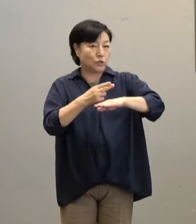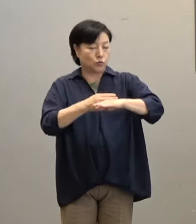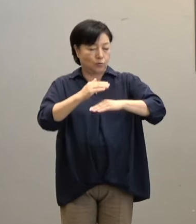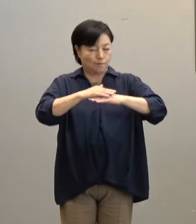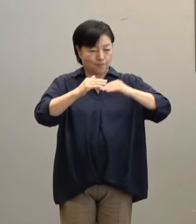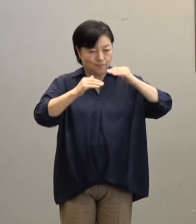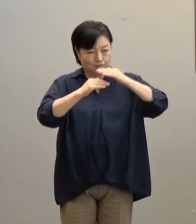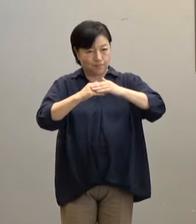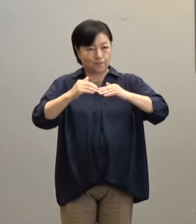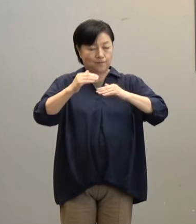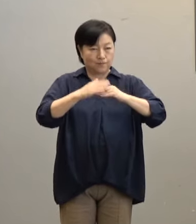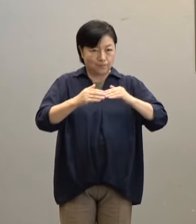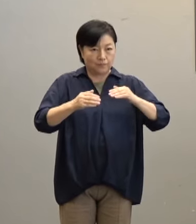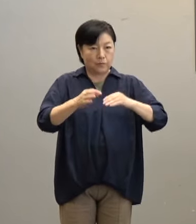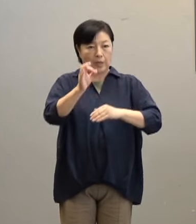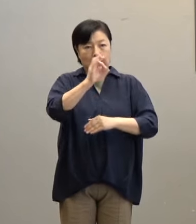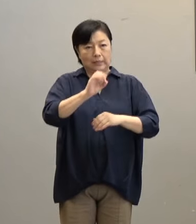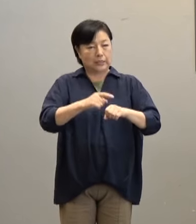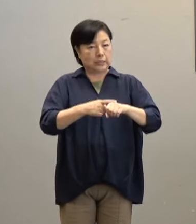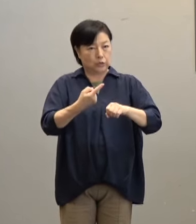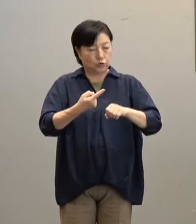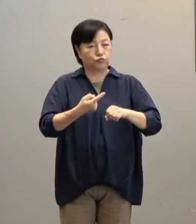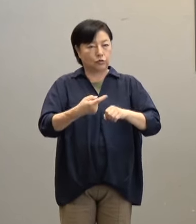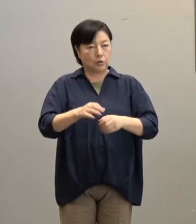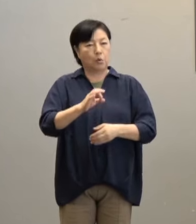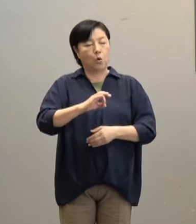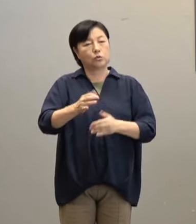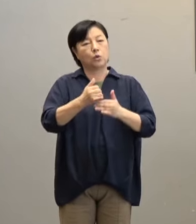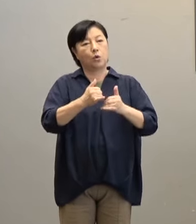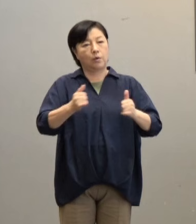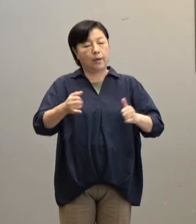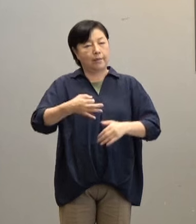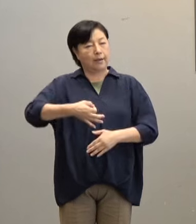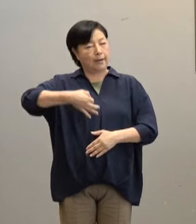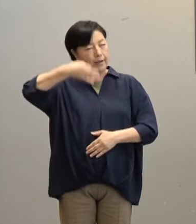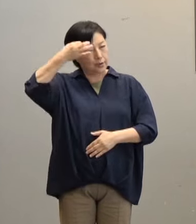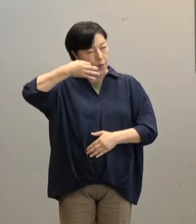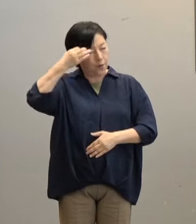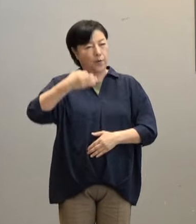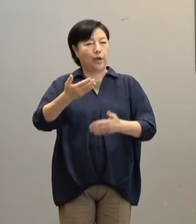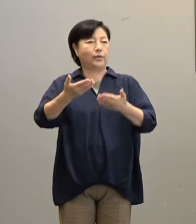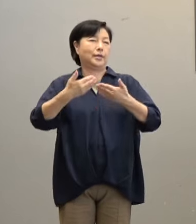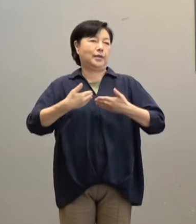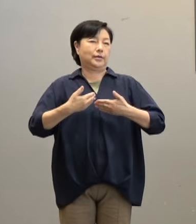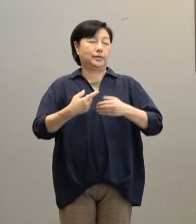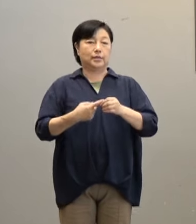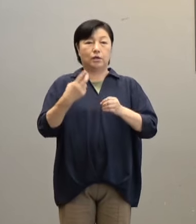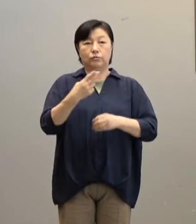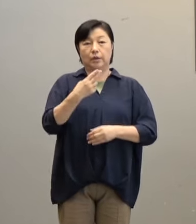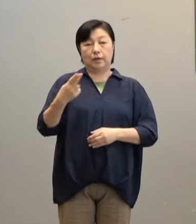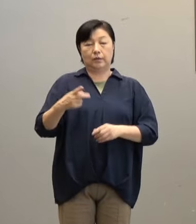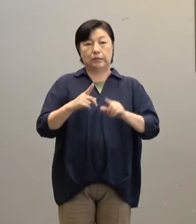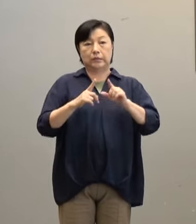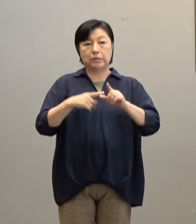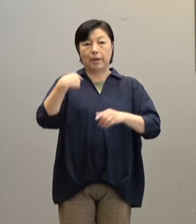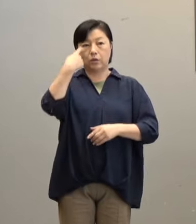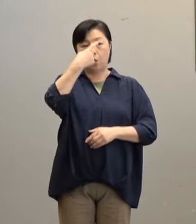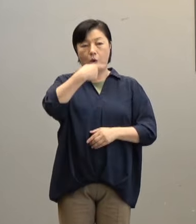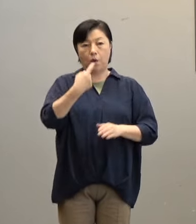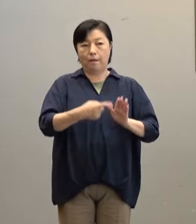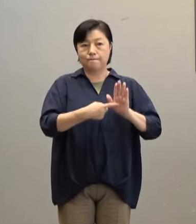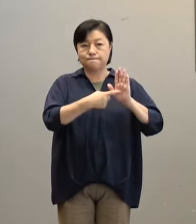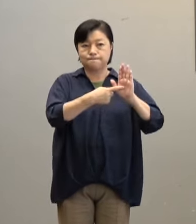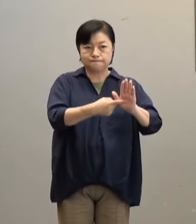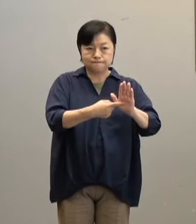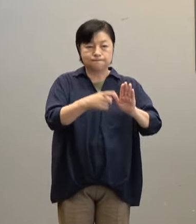ており、品質面において消費者から高い評価をいただいています。県では昨年度から千葉県の顔となる品目を